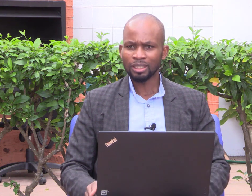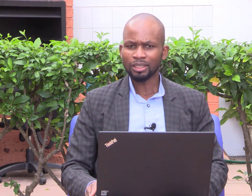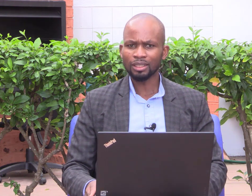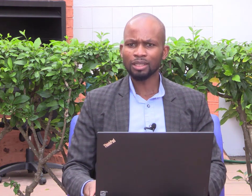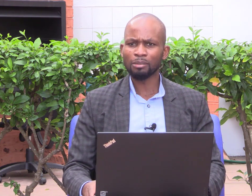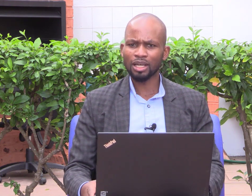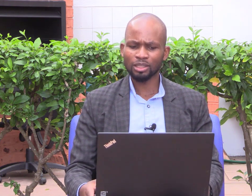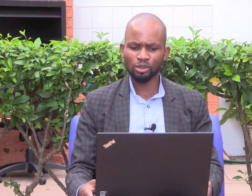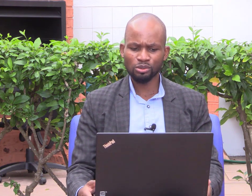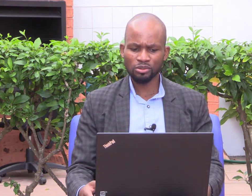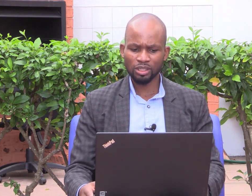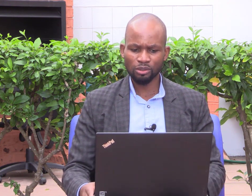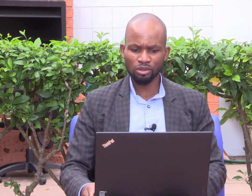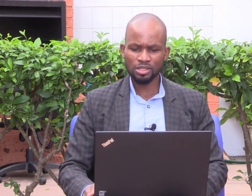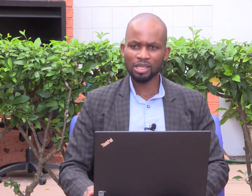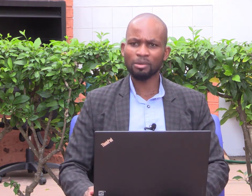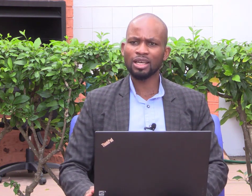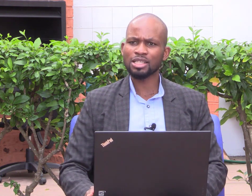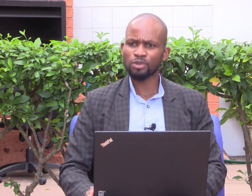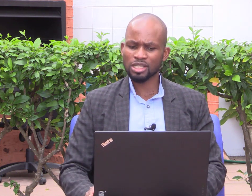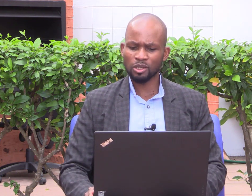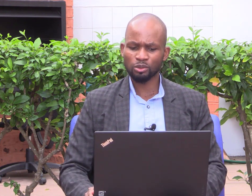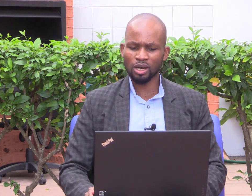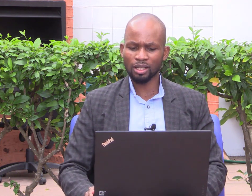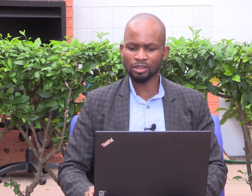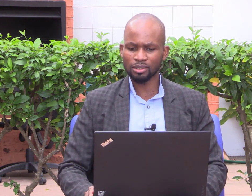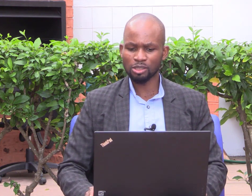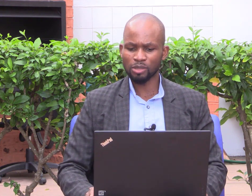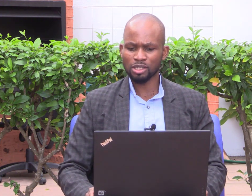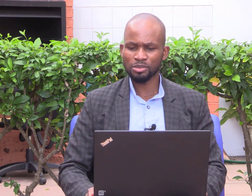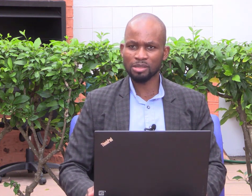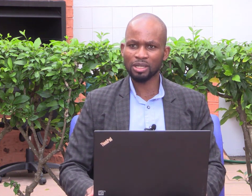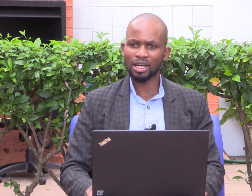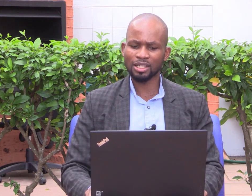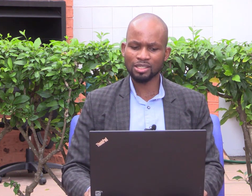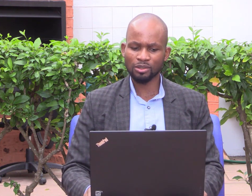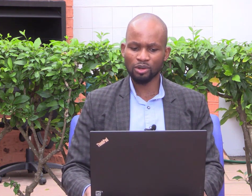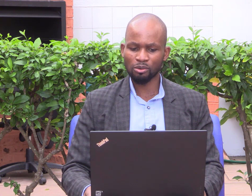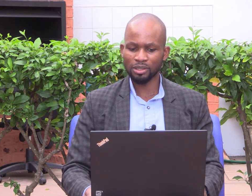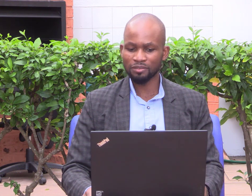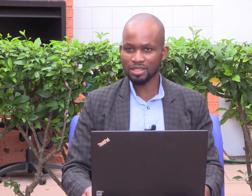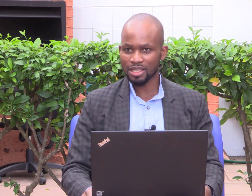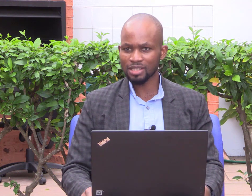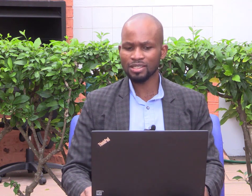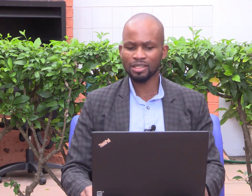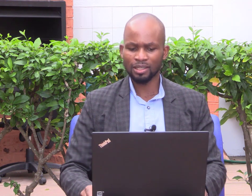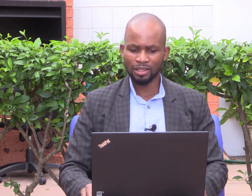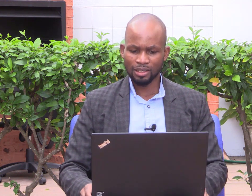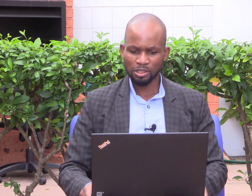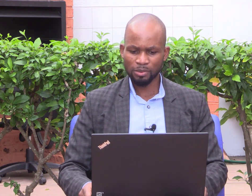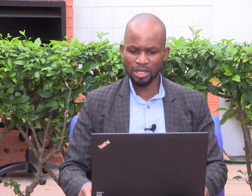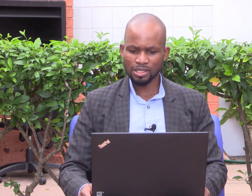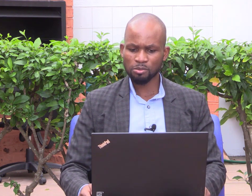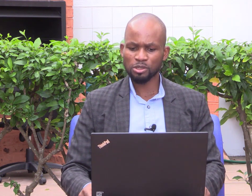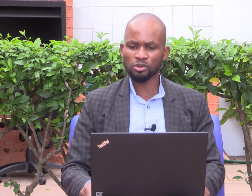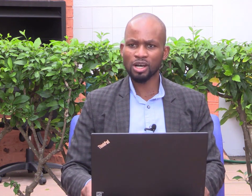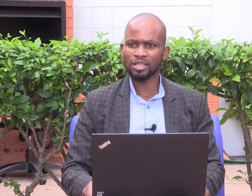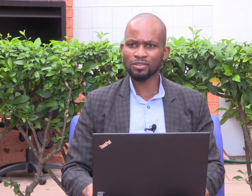E lembrar a todos que o nosso tema é a situação atual das mulheres moçambicanas com alguma deficiência, experiências pessoais e